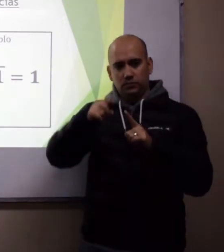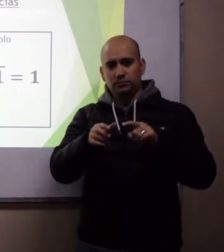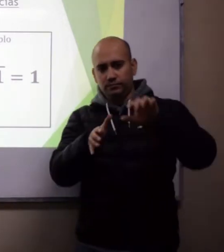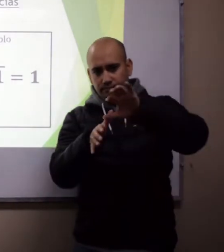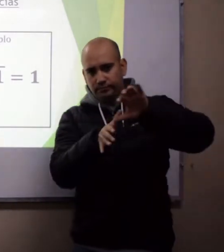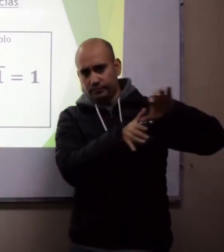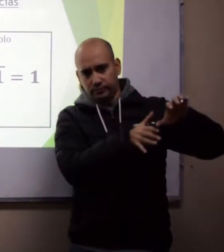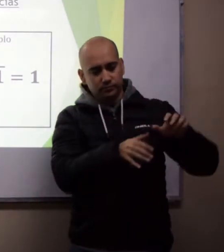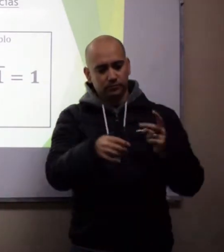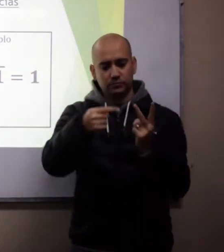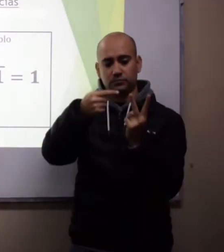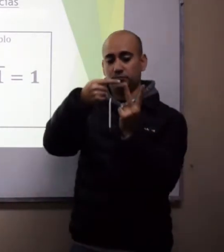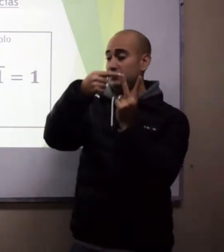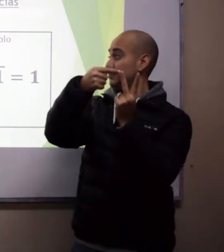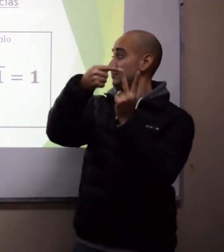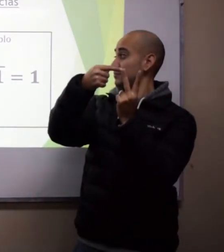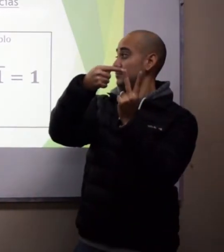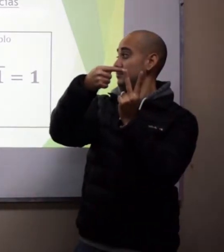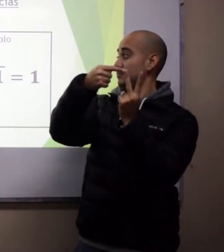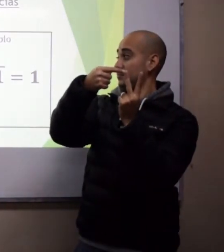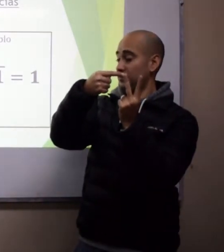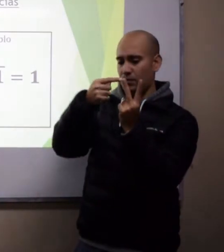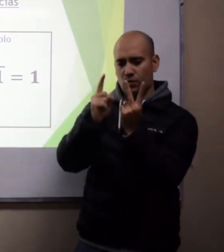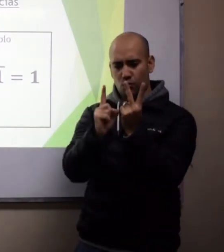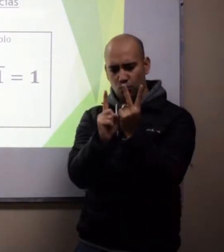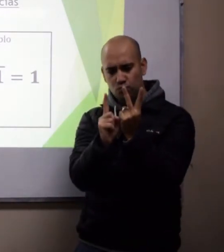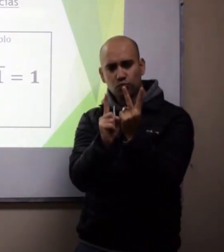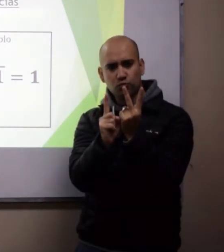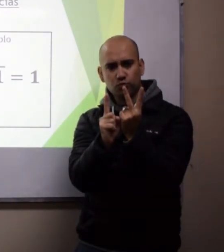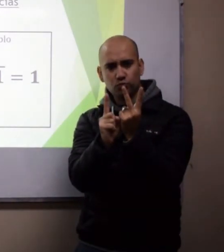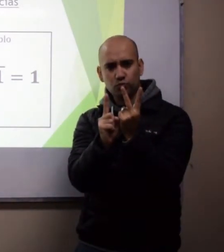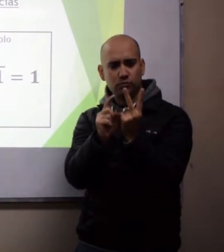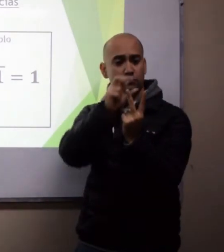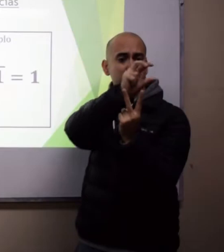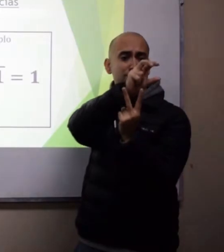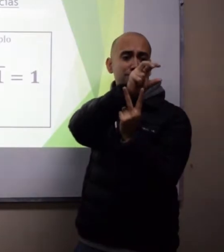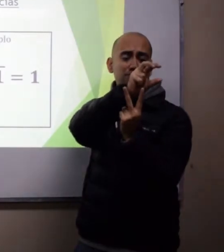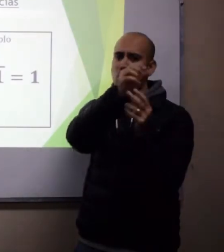Raíz de 1. Raíz de 1 con índice n.